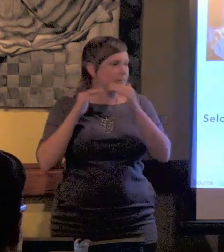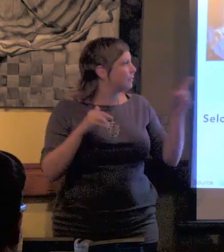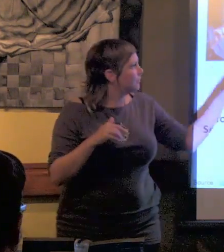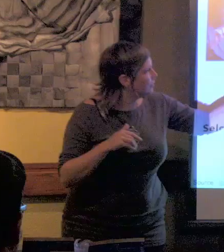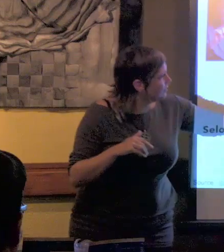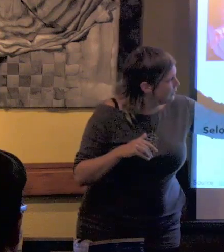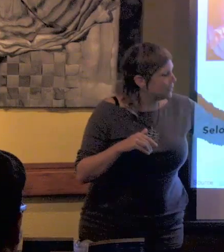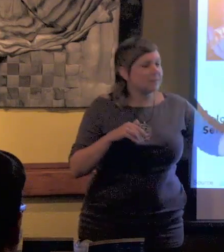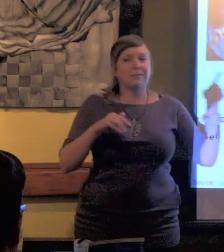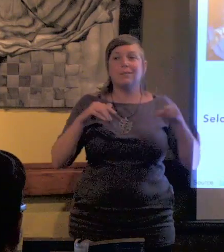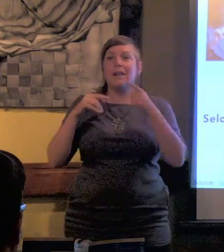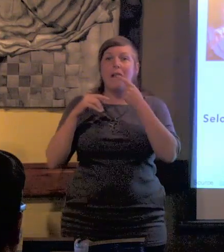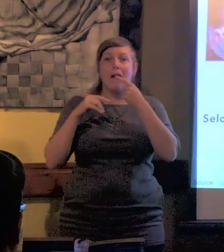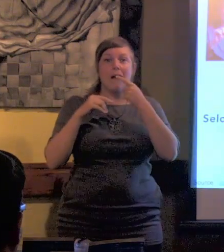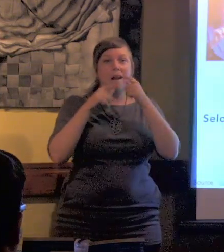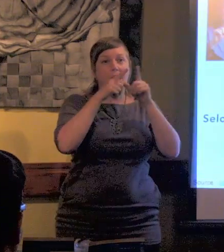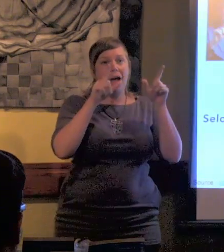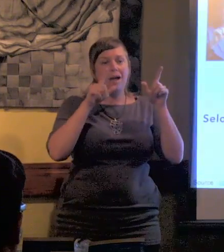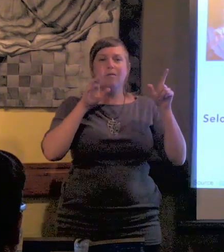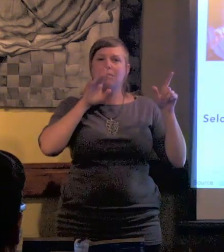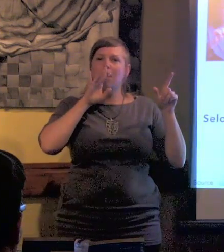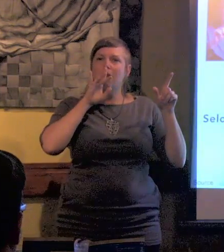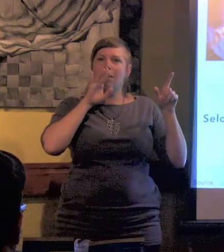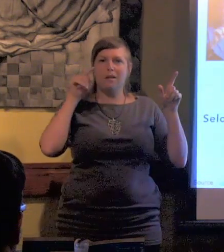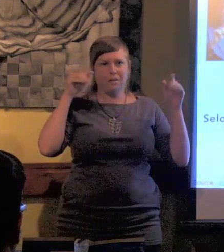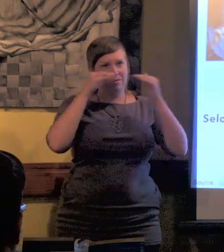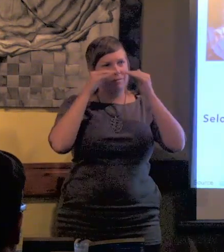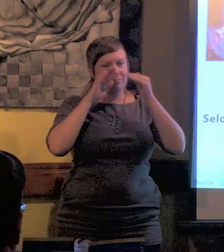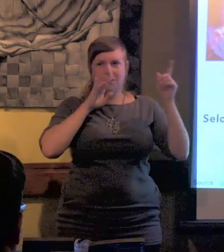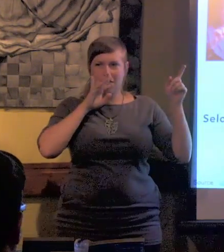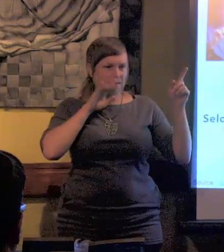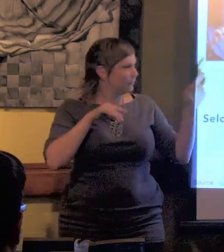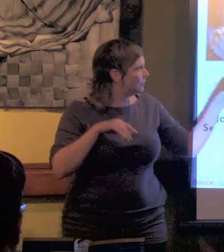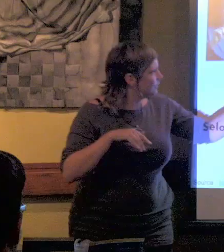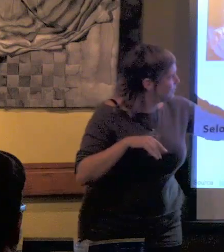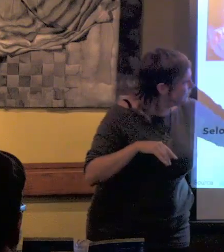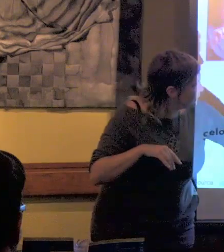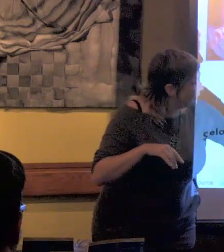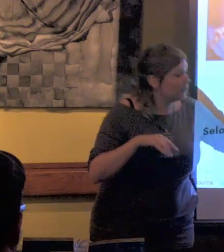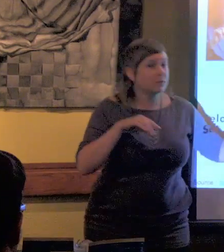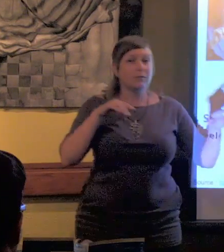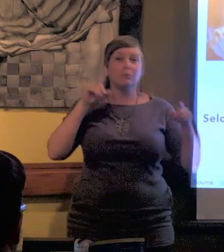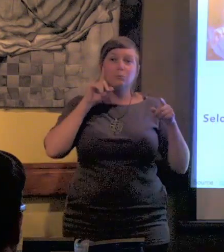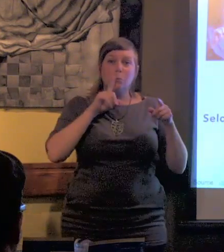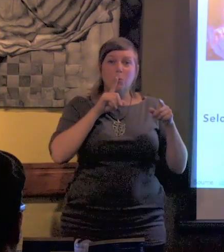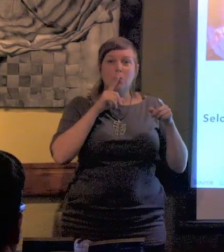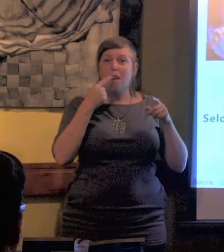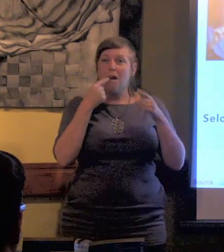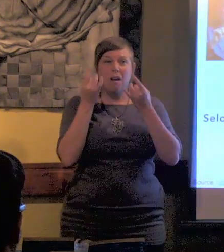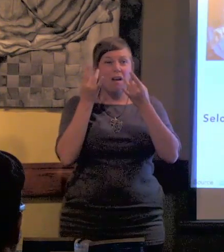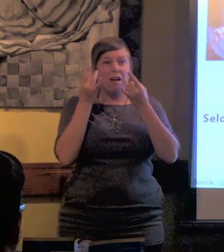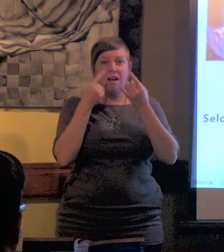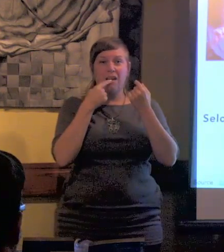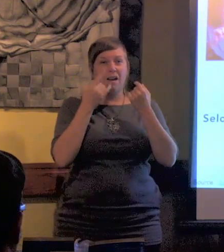êtes humain. À ce moment-là, la langue, c'est la capacité. La parole, ça va de soi. Donc, le